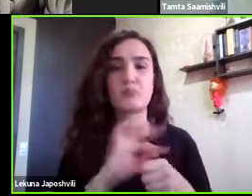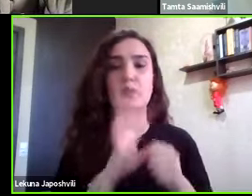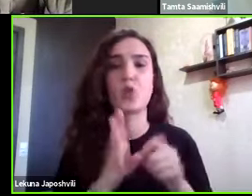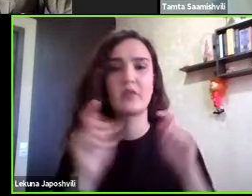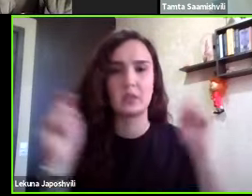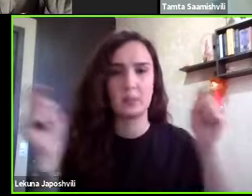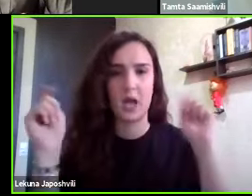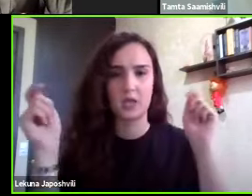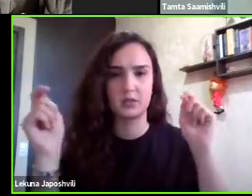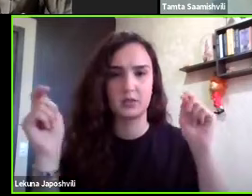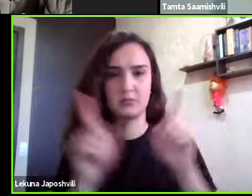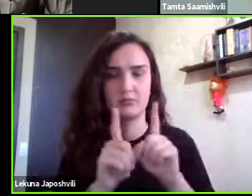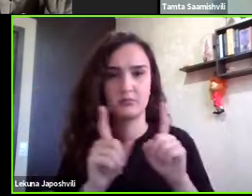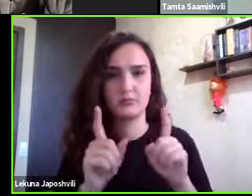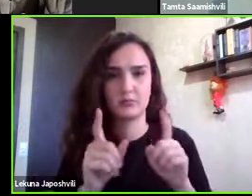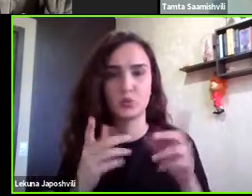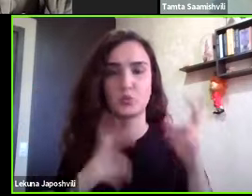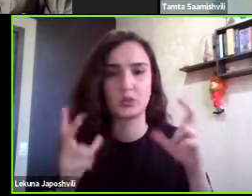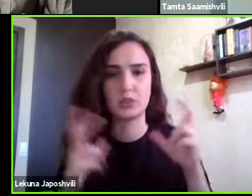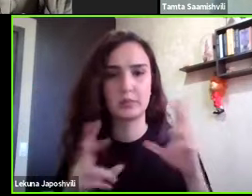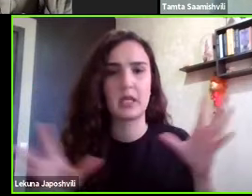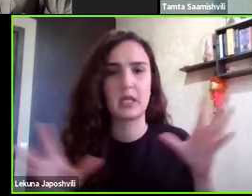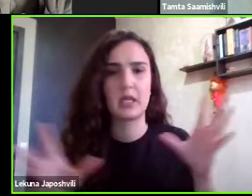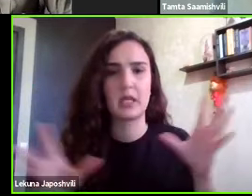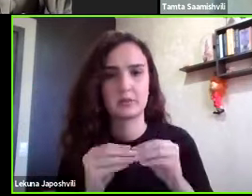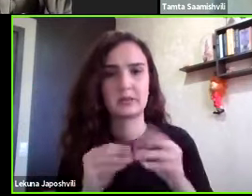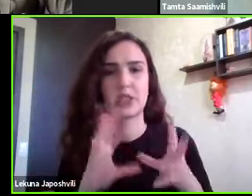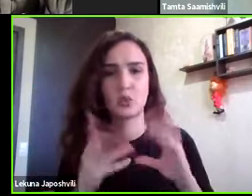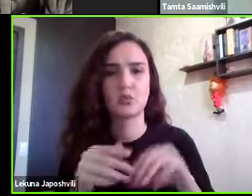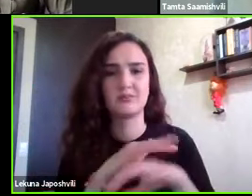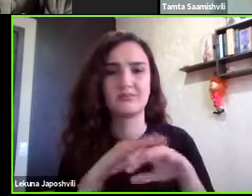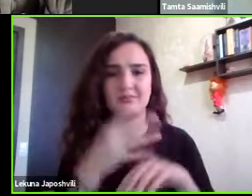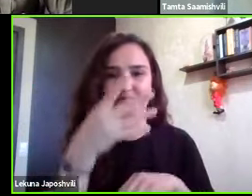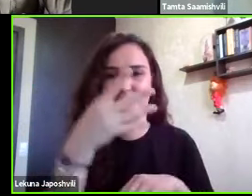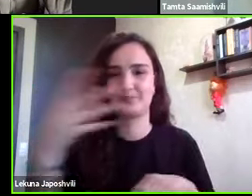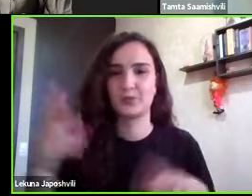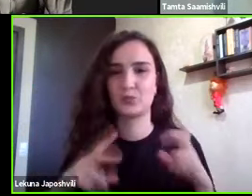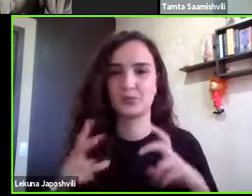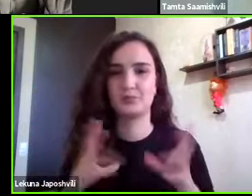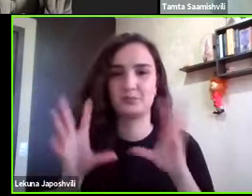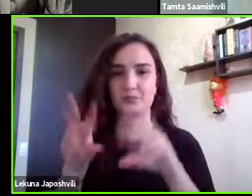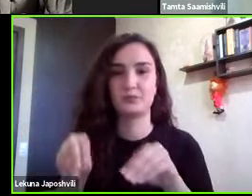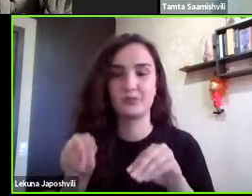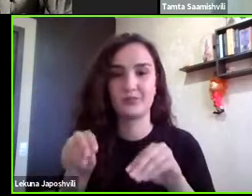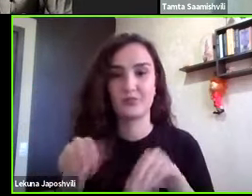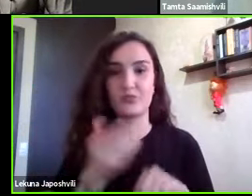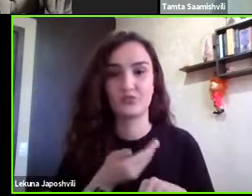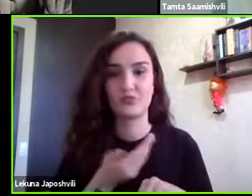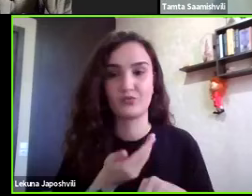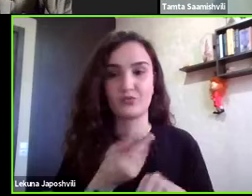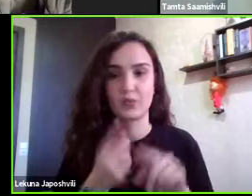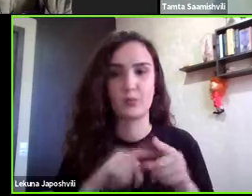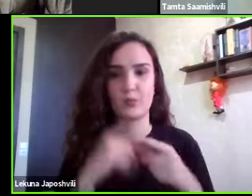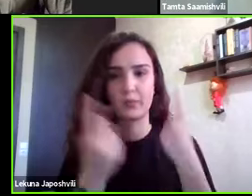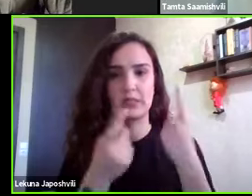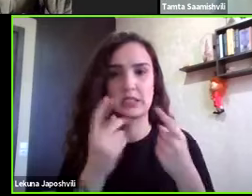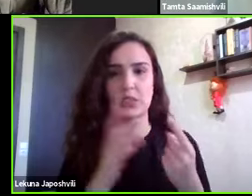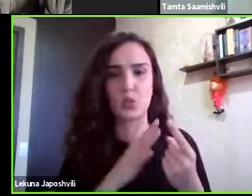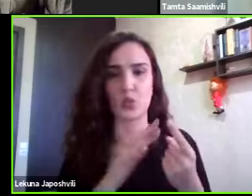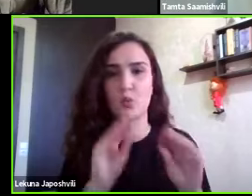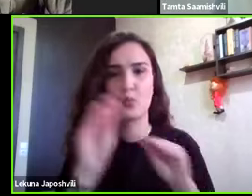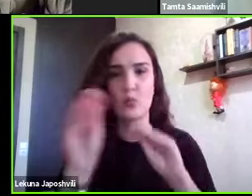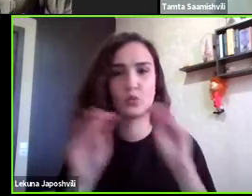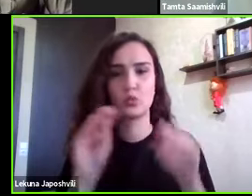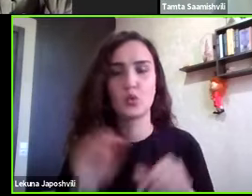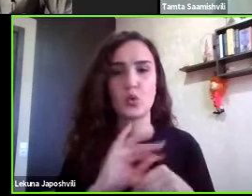ფართებს. სტუდენტები ძირთადად აი საერთო საცხოვრებელში ახლა ხან დაფიქსირდა სწორედ და იყო ამაზე ინფორმაცია. მოეწყო